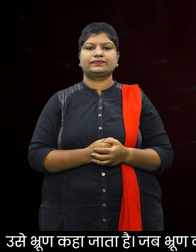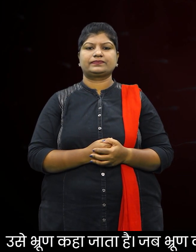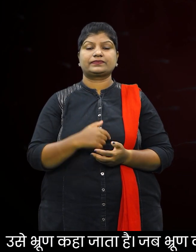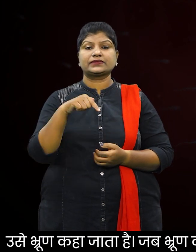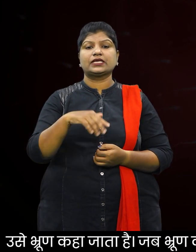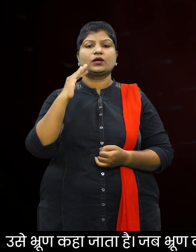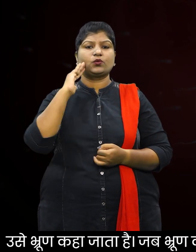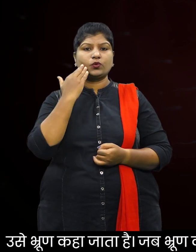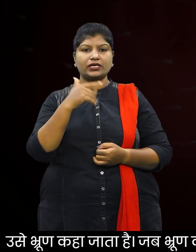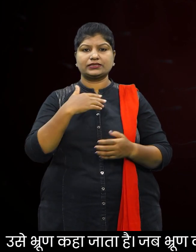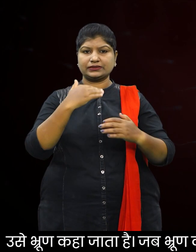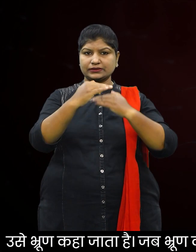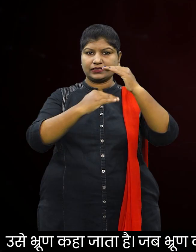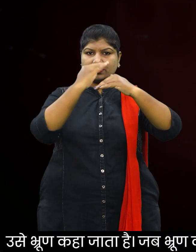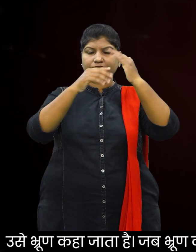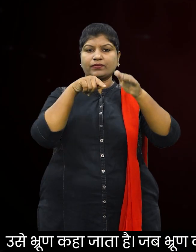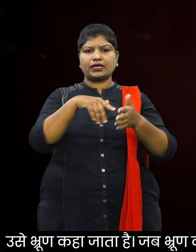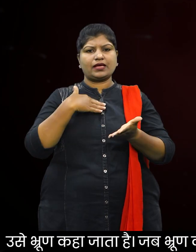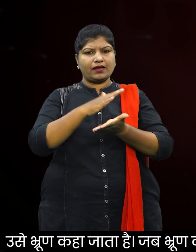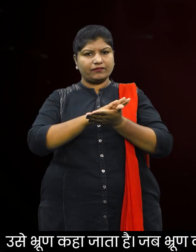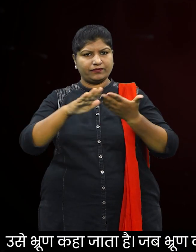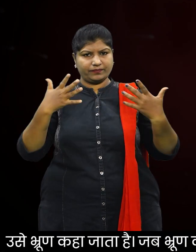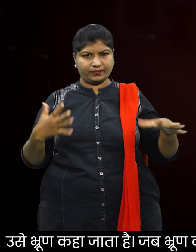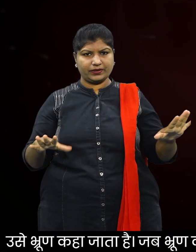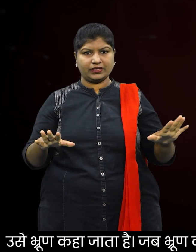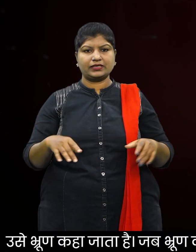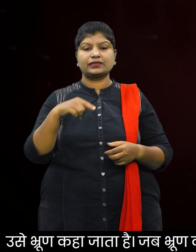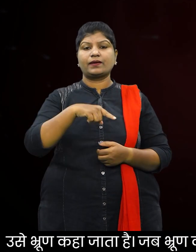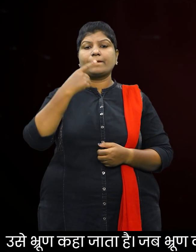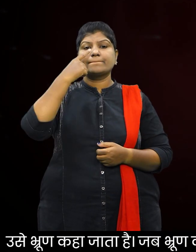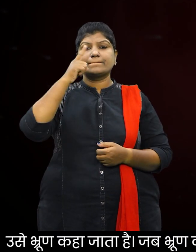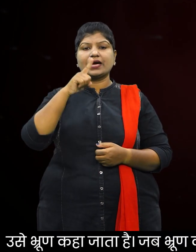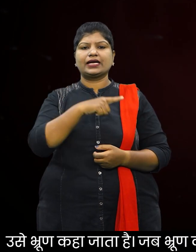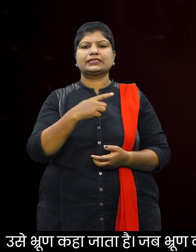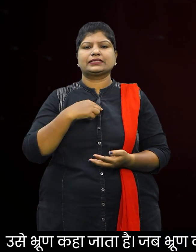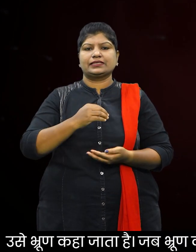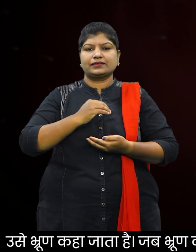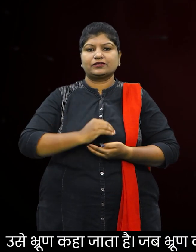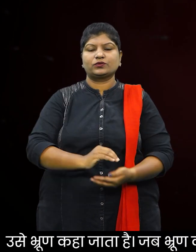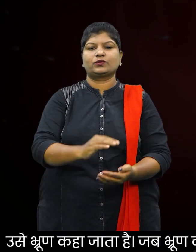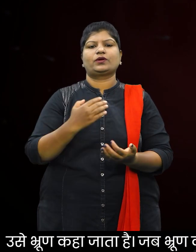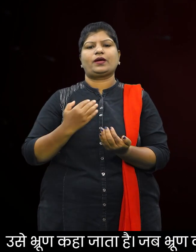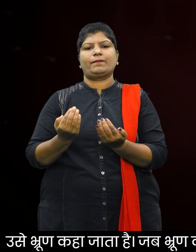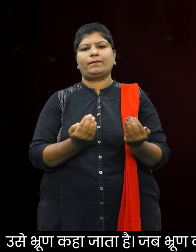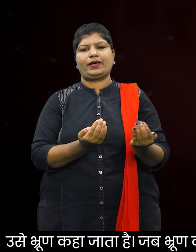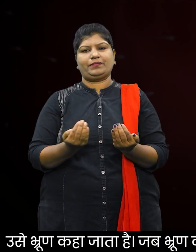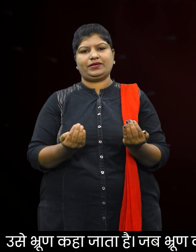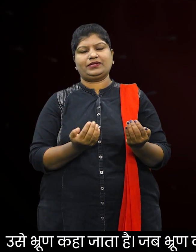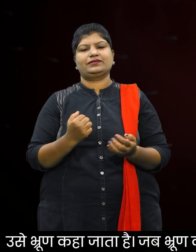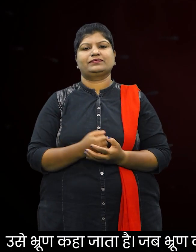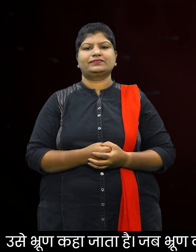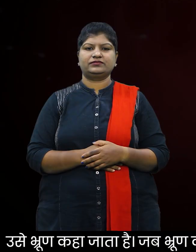जब भ्रूण का विकास पूरा हो जाता है तब माँ बच्चों को जन्म देती है।